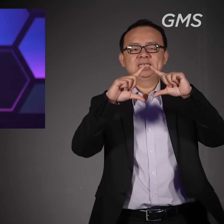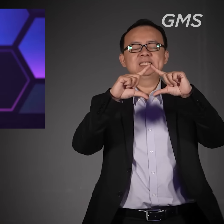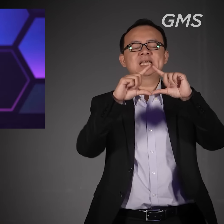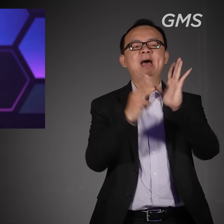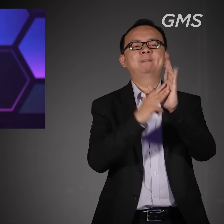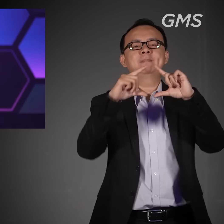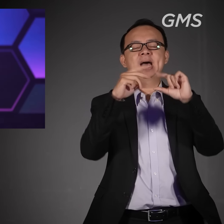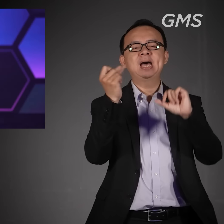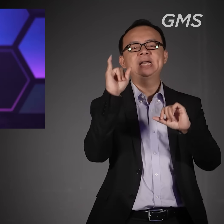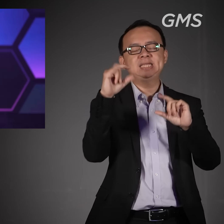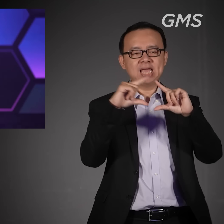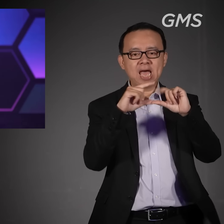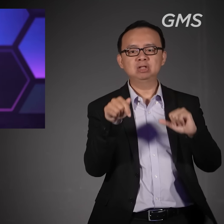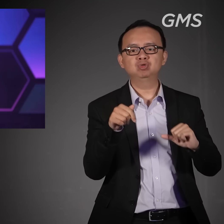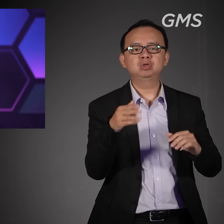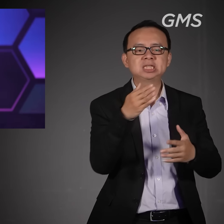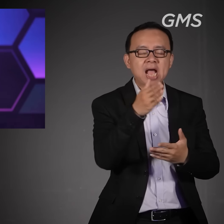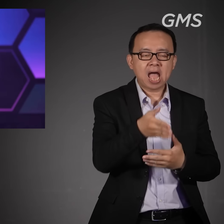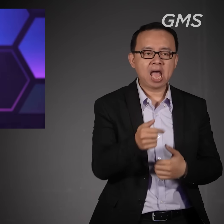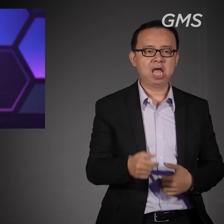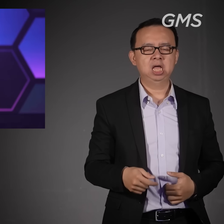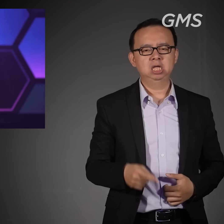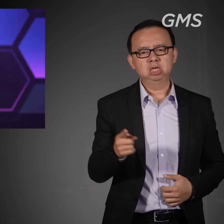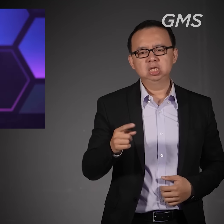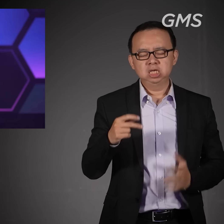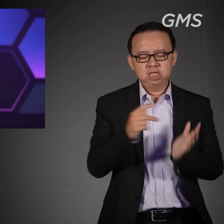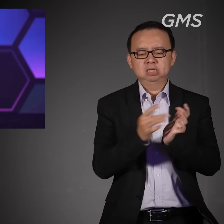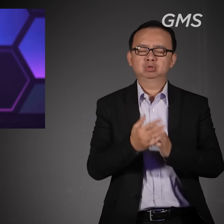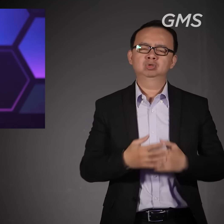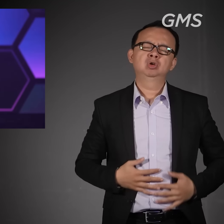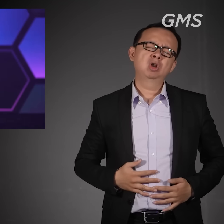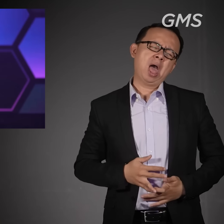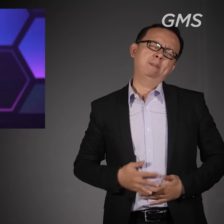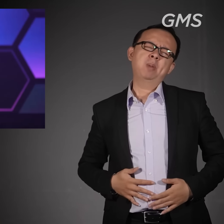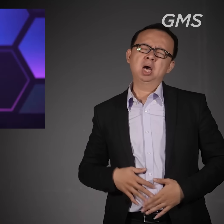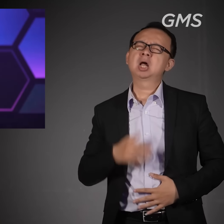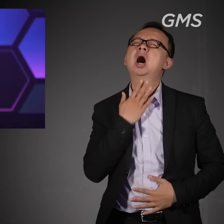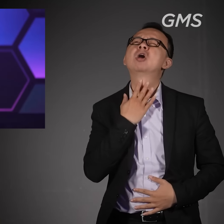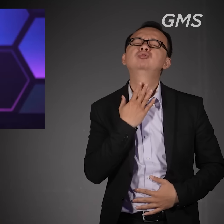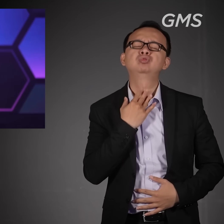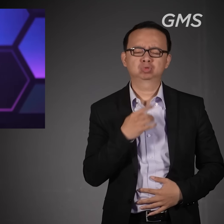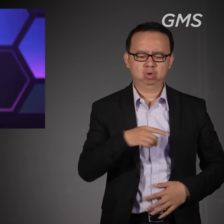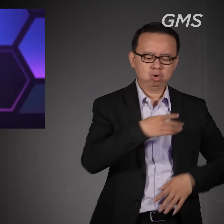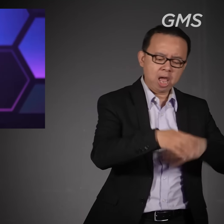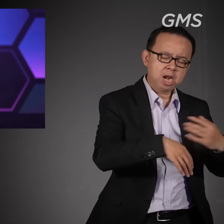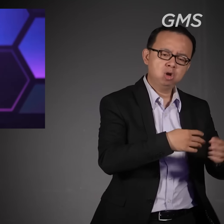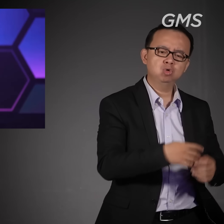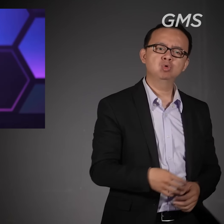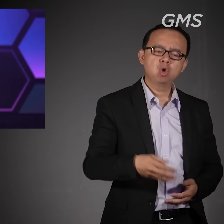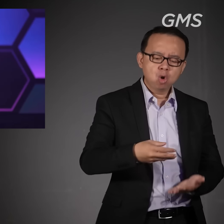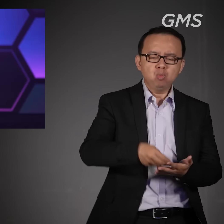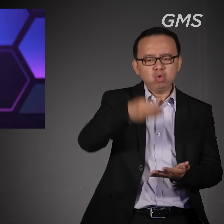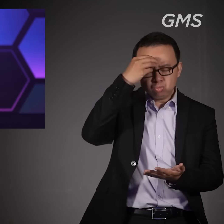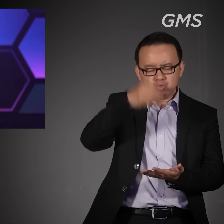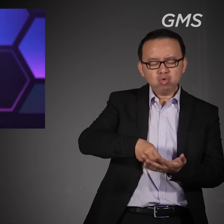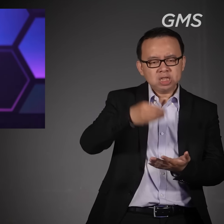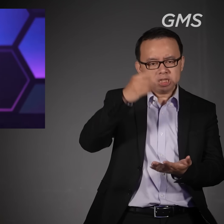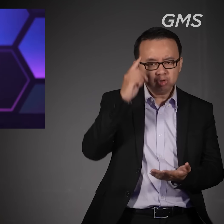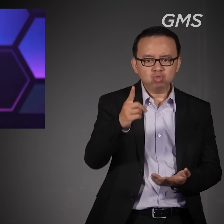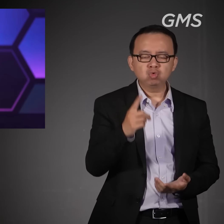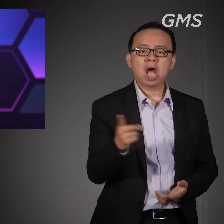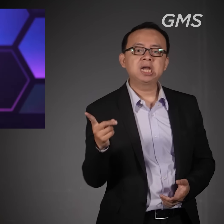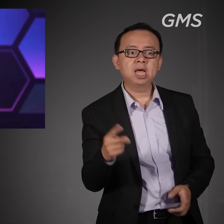sedang traveling. Lalu kelaparan, haus lagi. Lalu murid-muridnya kan ada 12. Mereka selalu beserta Yesus kemanapun Yesus